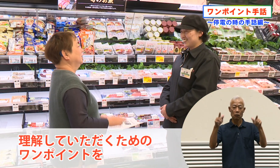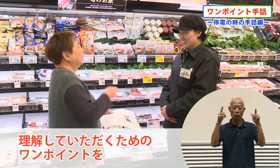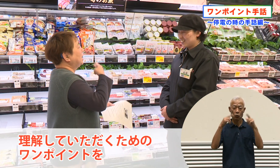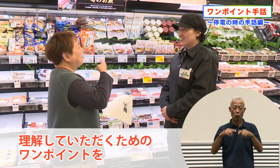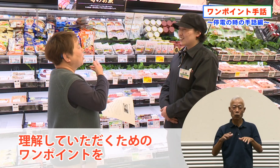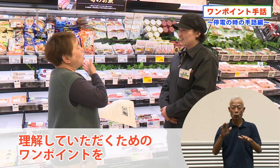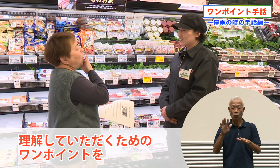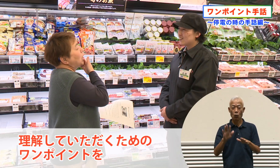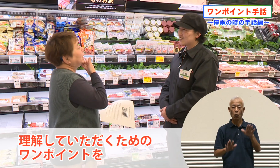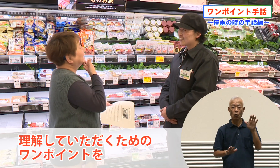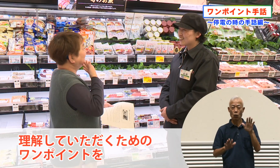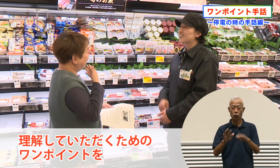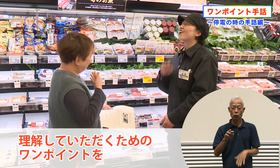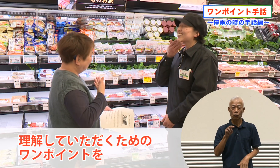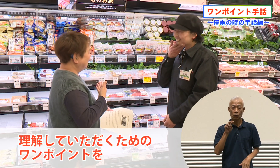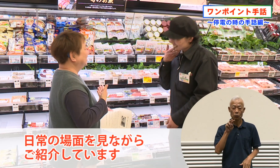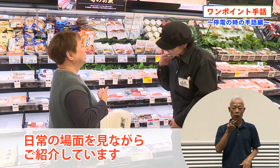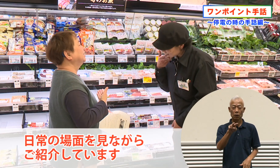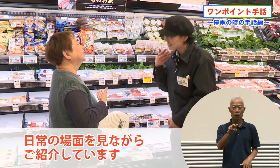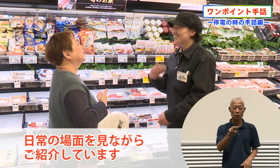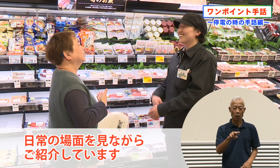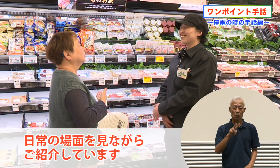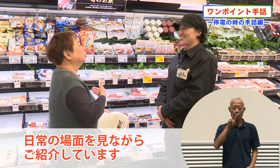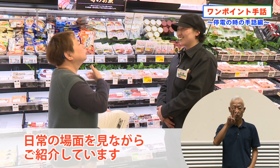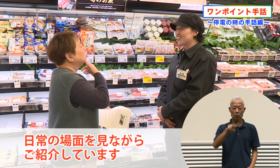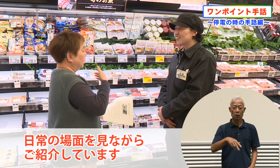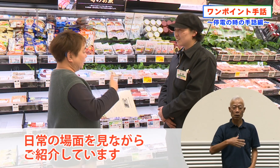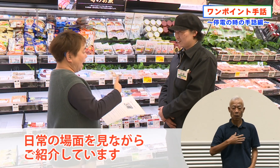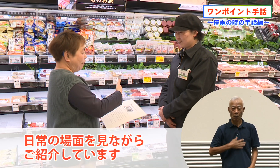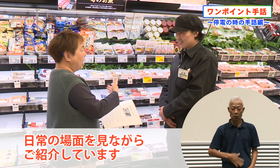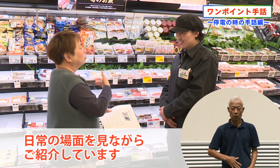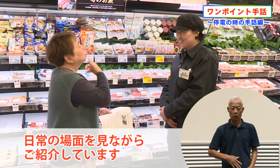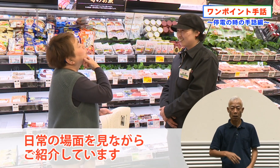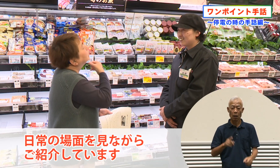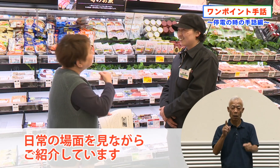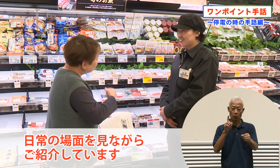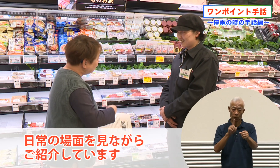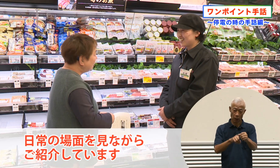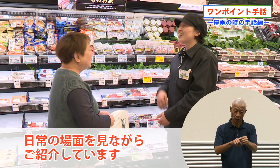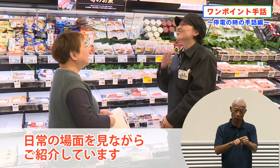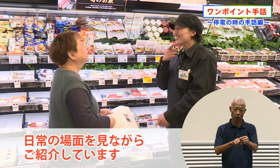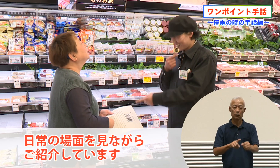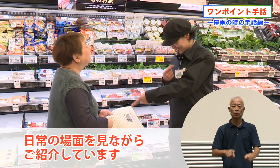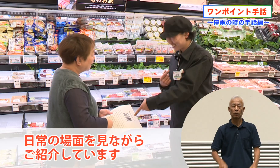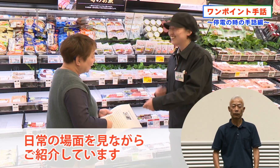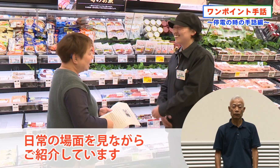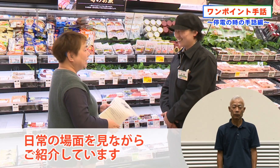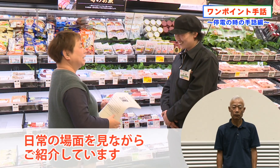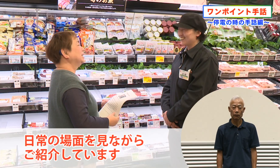ワンポイントを、日常の場面を見ながらご紹介しています。